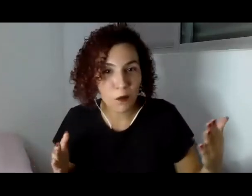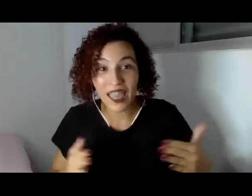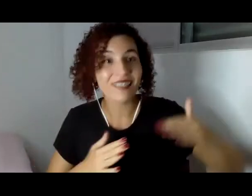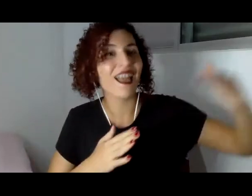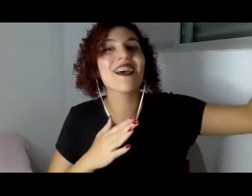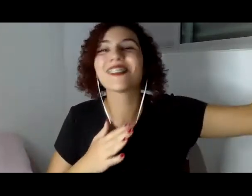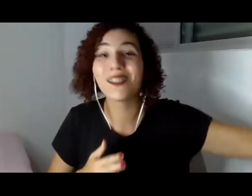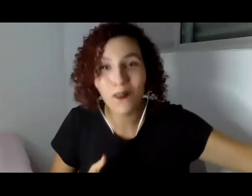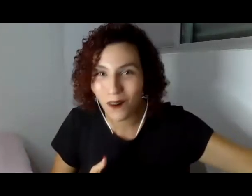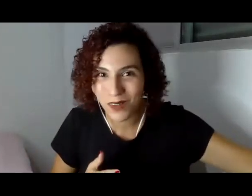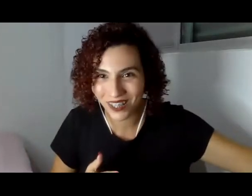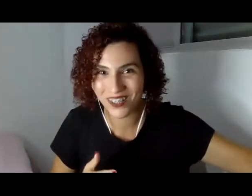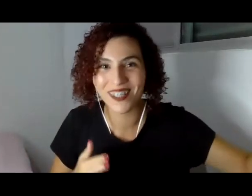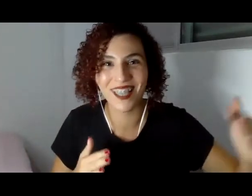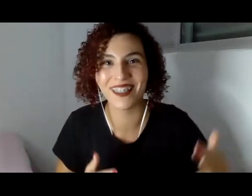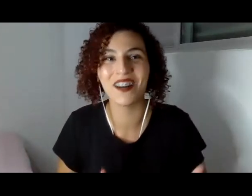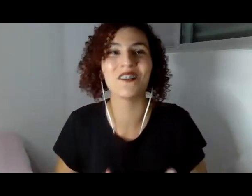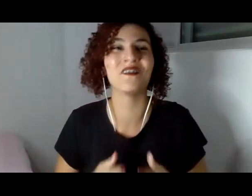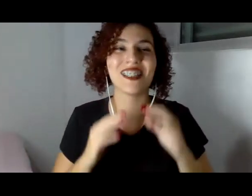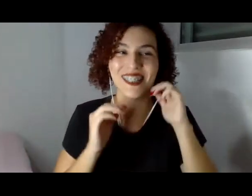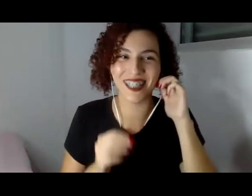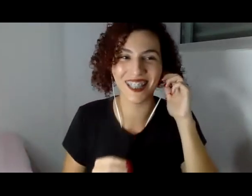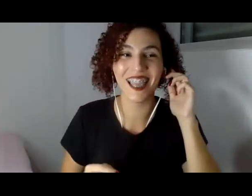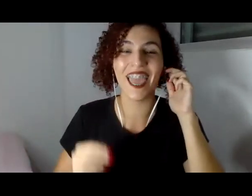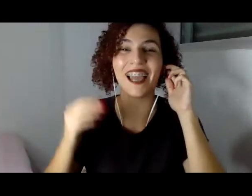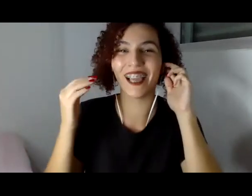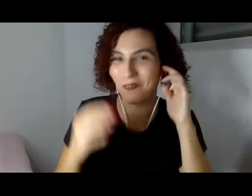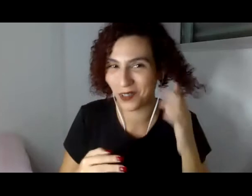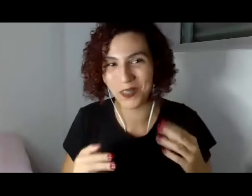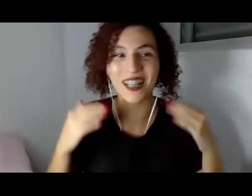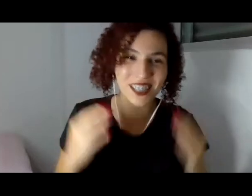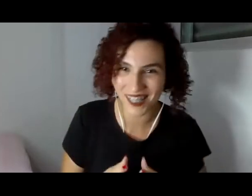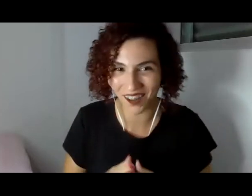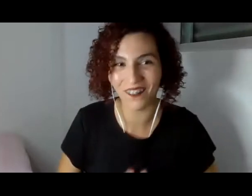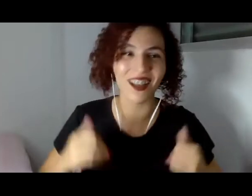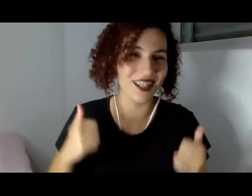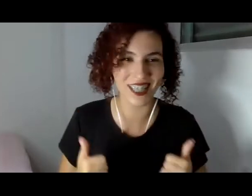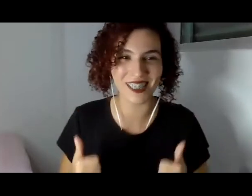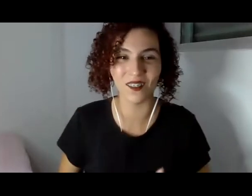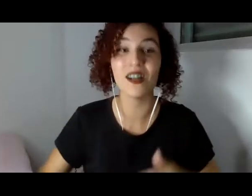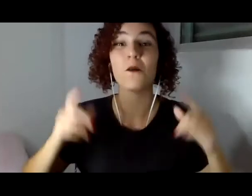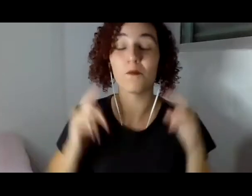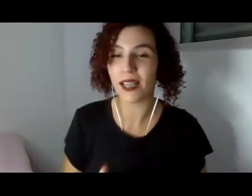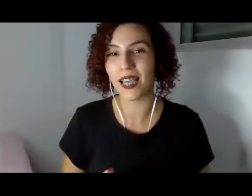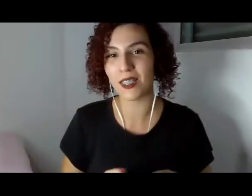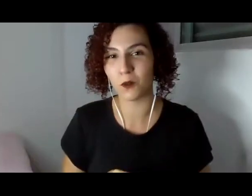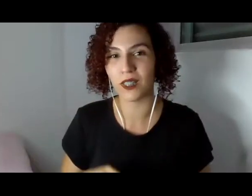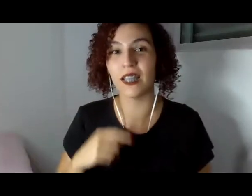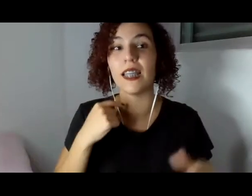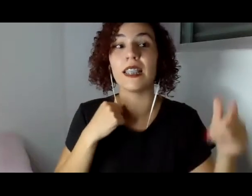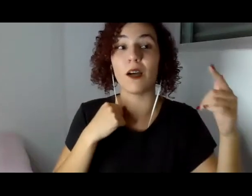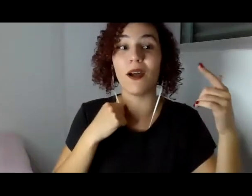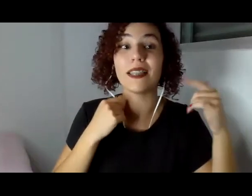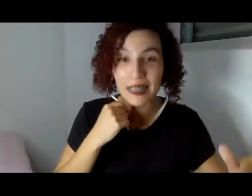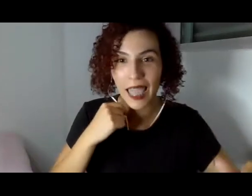próximo está o quê? A 10 quilômetros, entendeu? Mas, assim, é aquele filme clichêzão, mas ela é